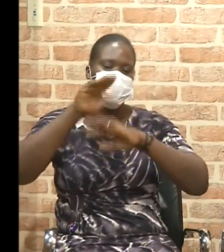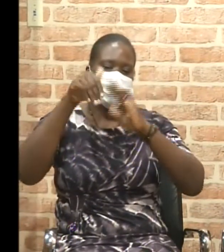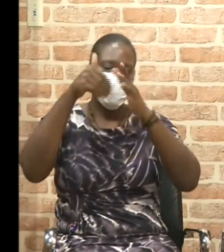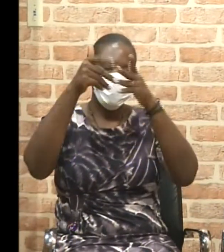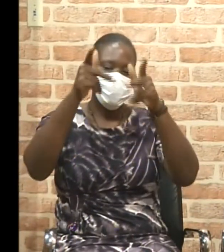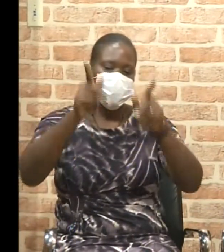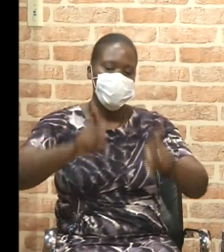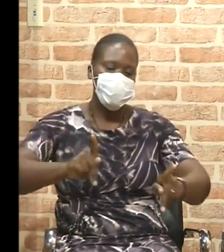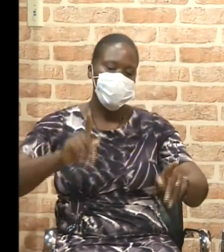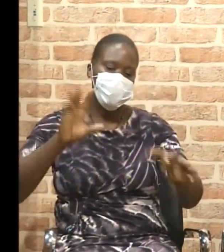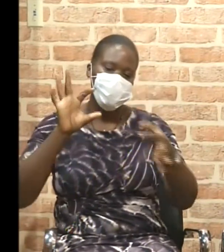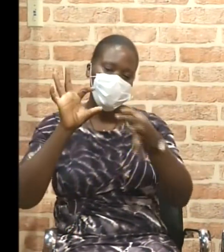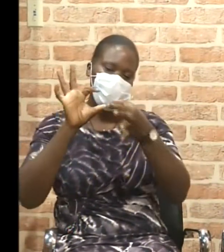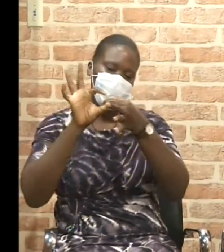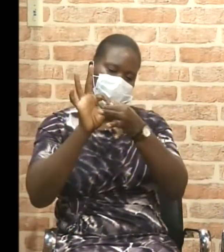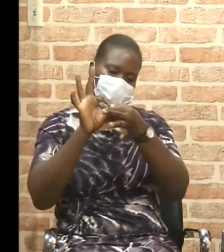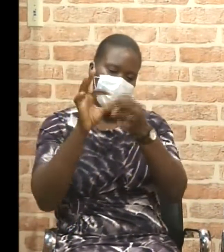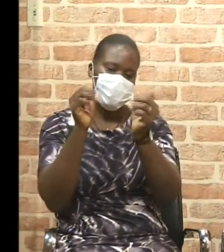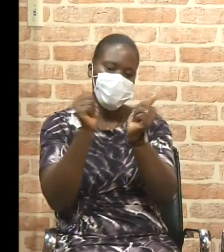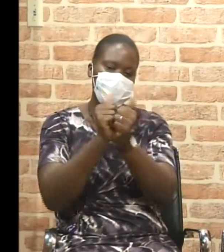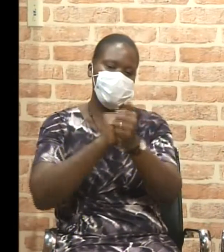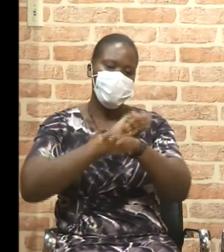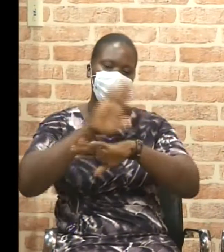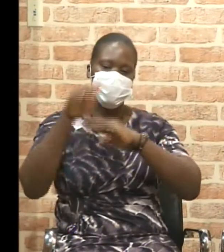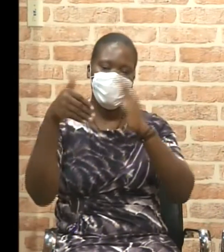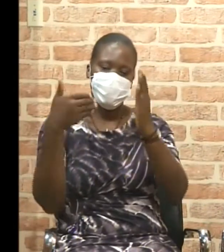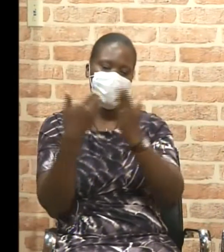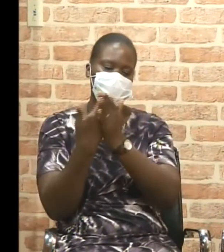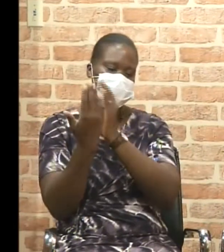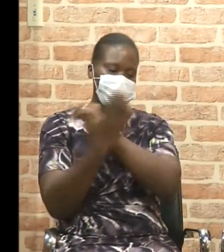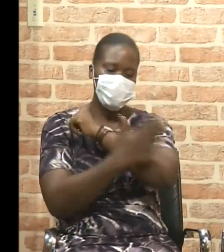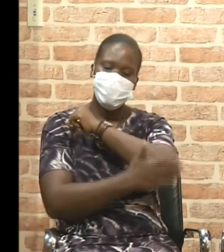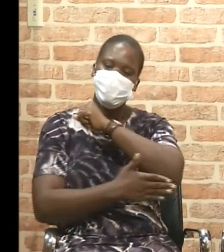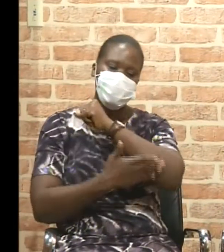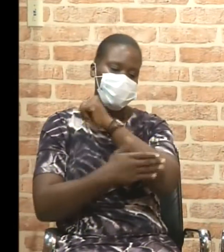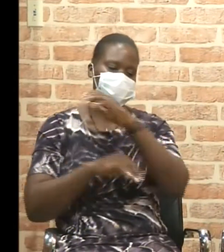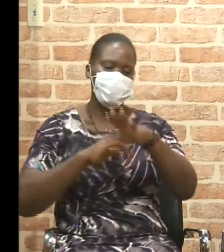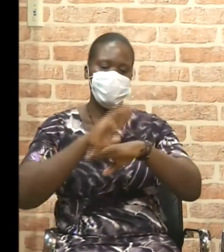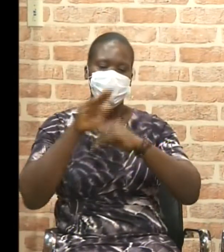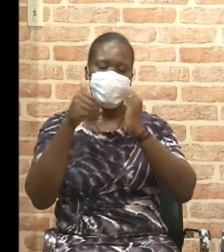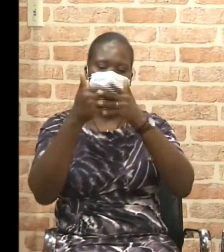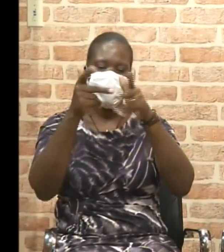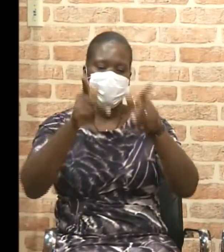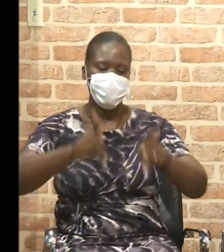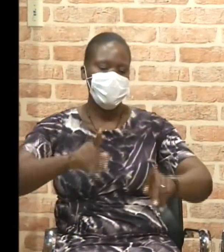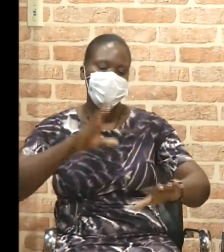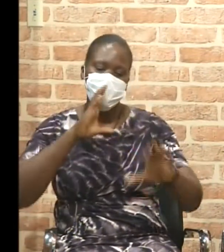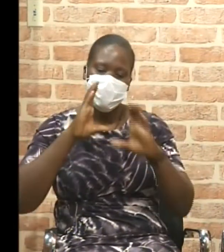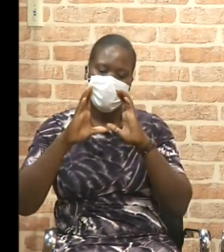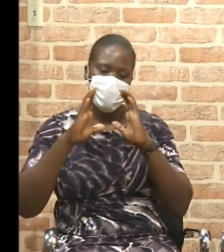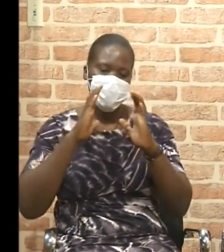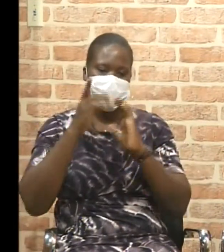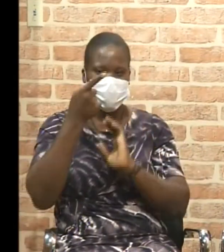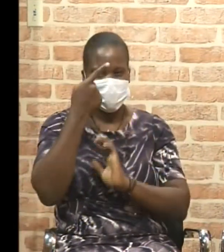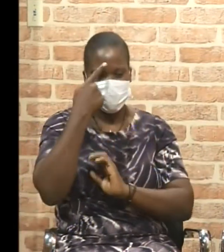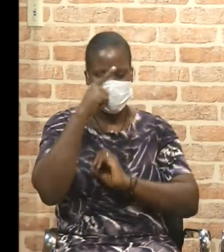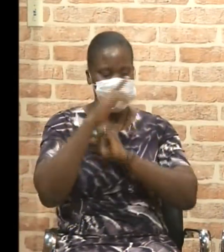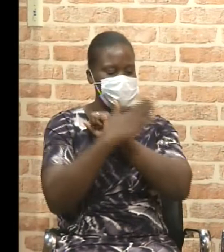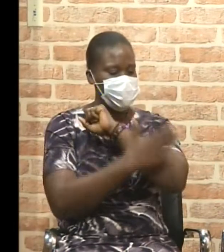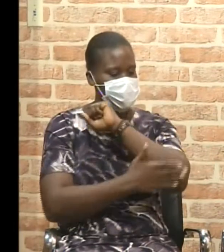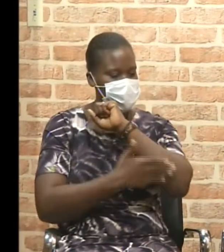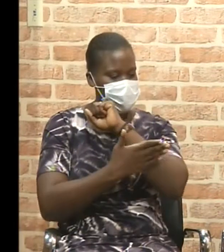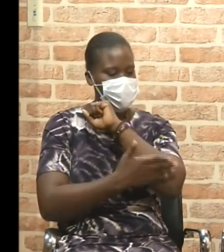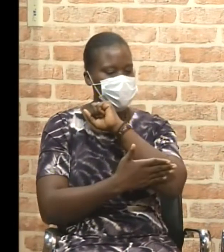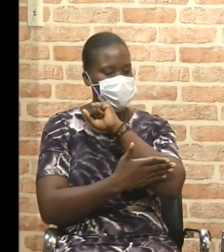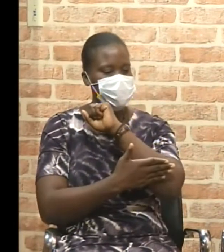rete connecté avec président, tout le monde qui a communiqué pour pays a. Par exemple, il est vrai que des fois